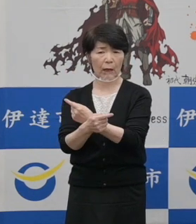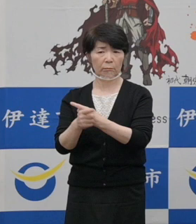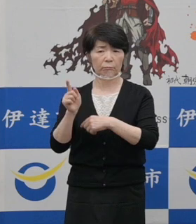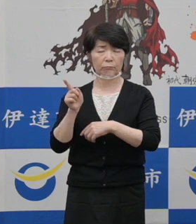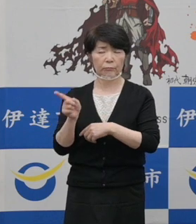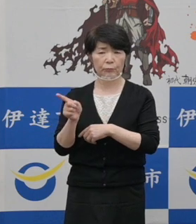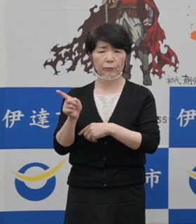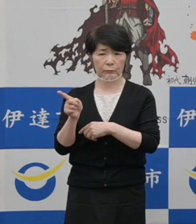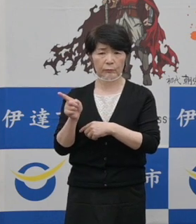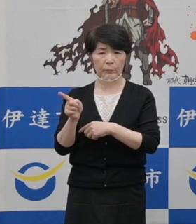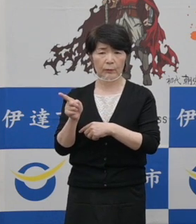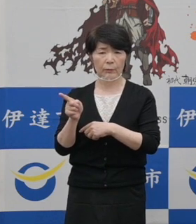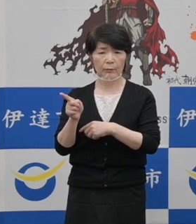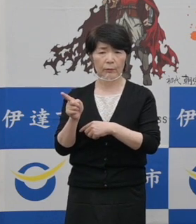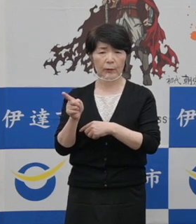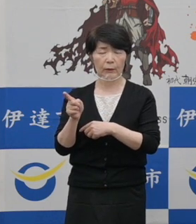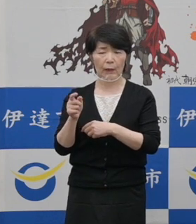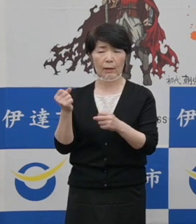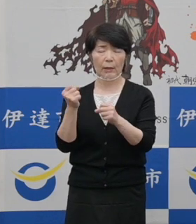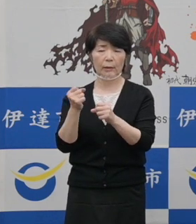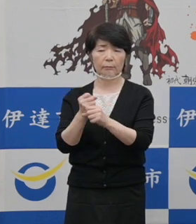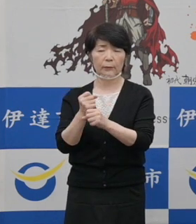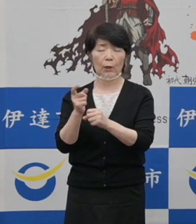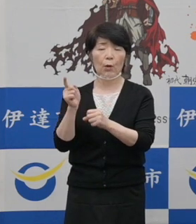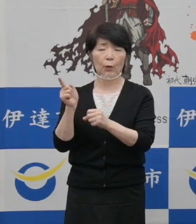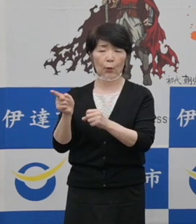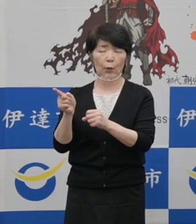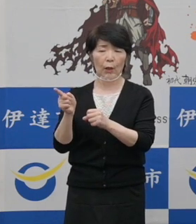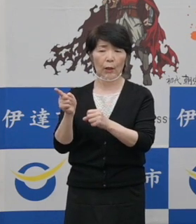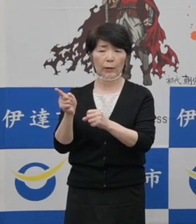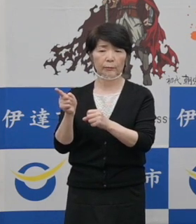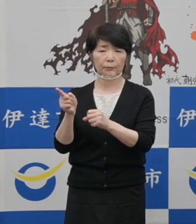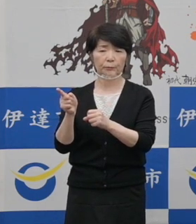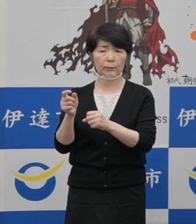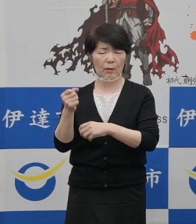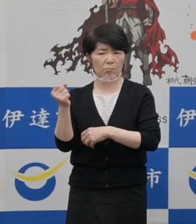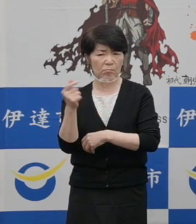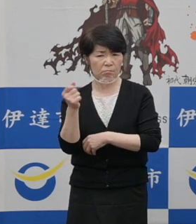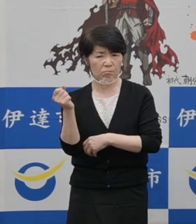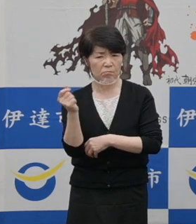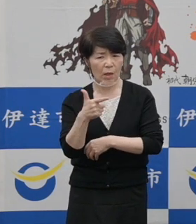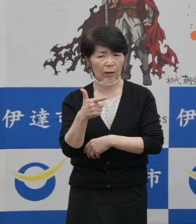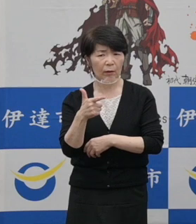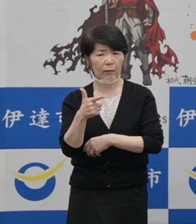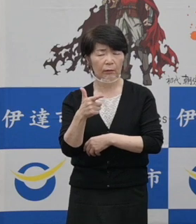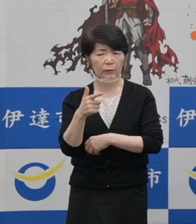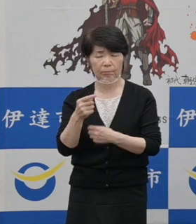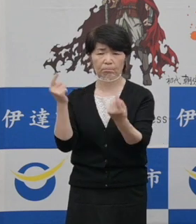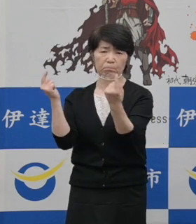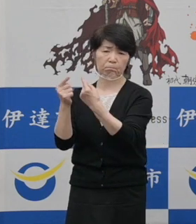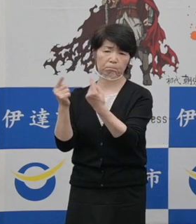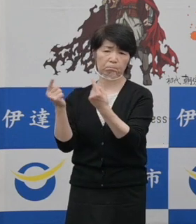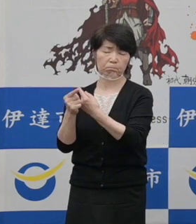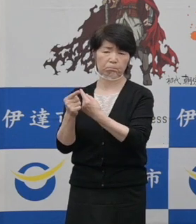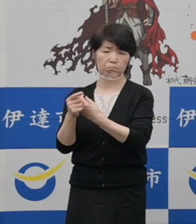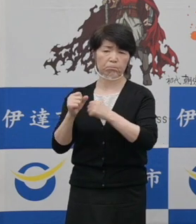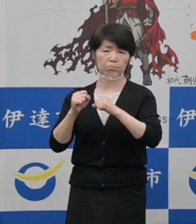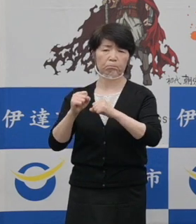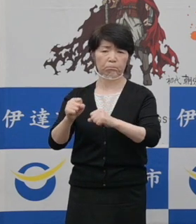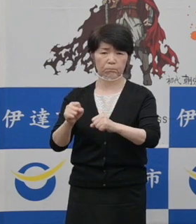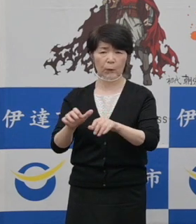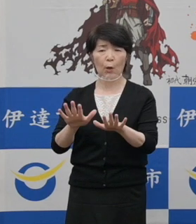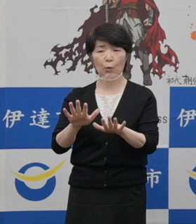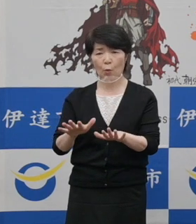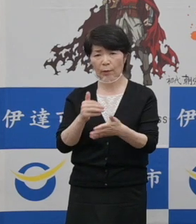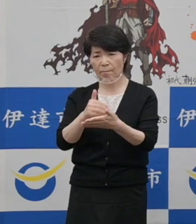計が完了したしましたので、早急に実施をしていくということで、今回この補正に計